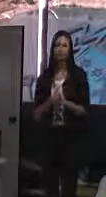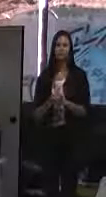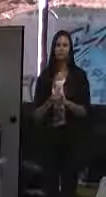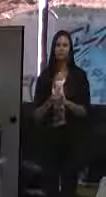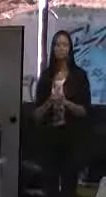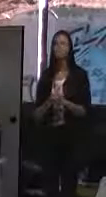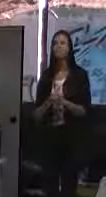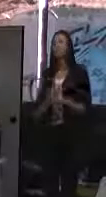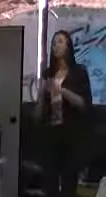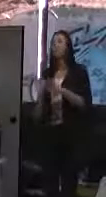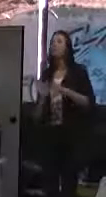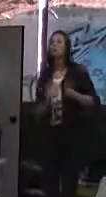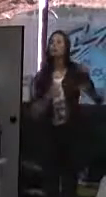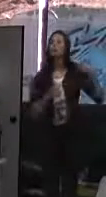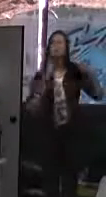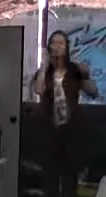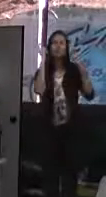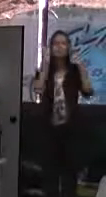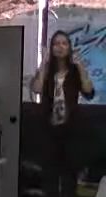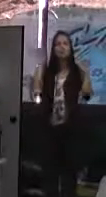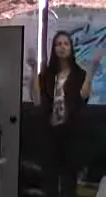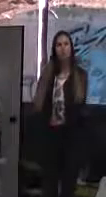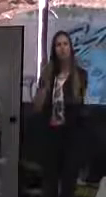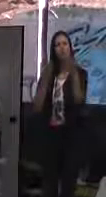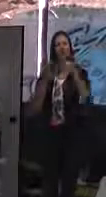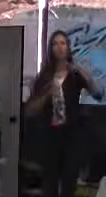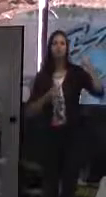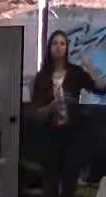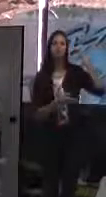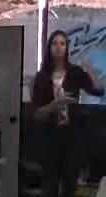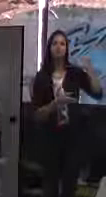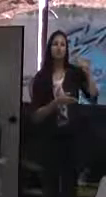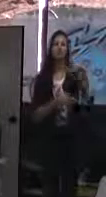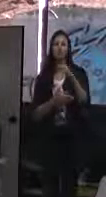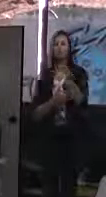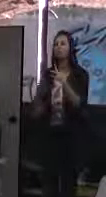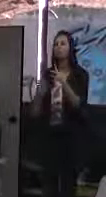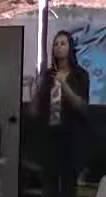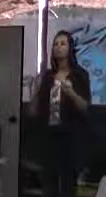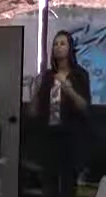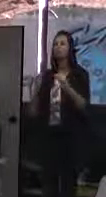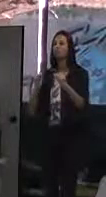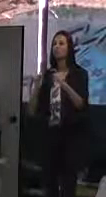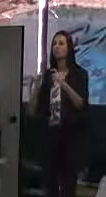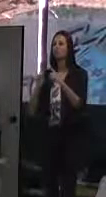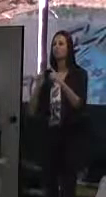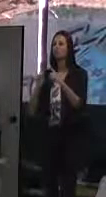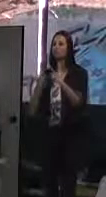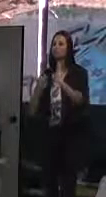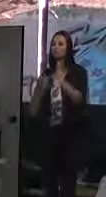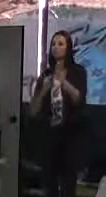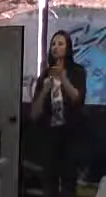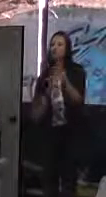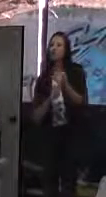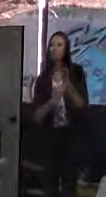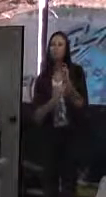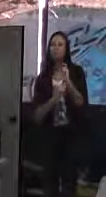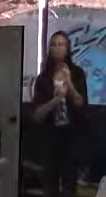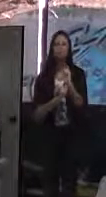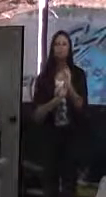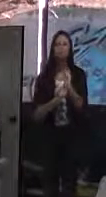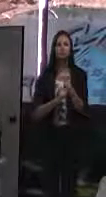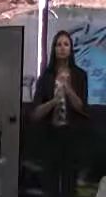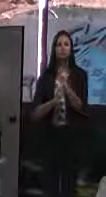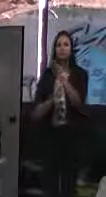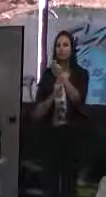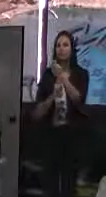Outra preocupação também que me traz aqui, vereador Aldemir, já foi noticiada aí a questão da